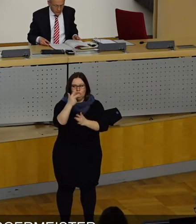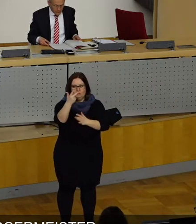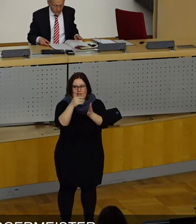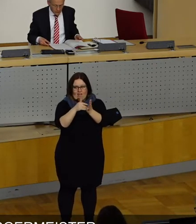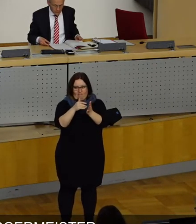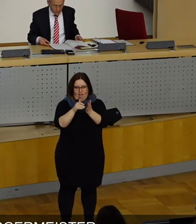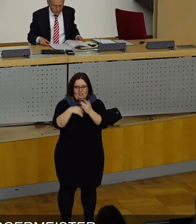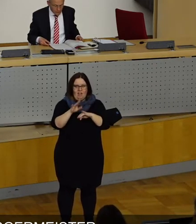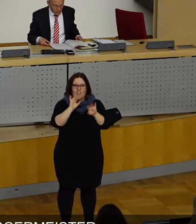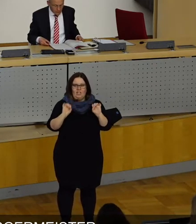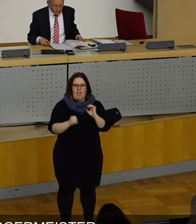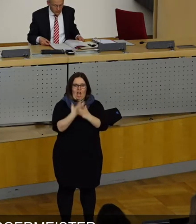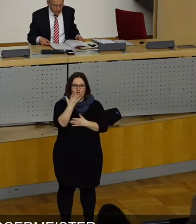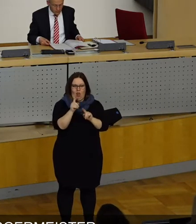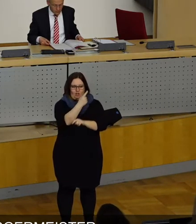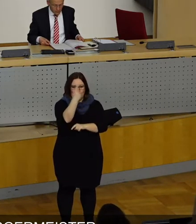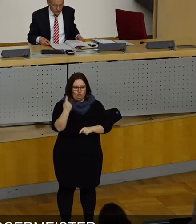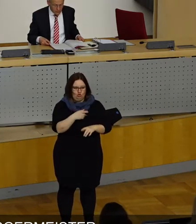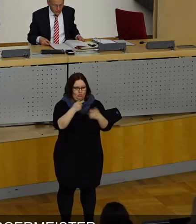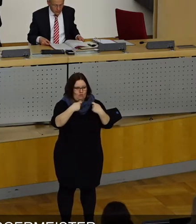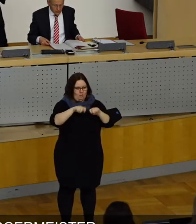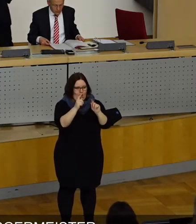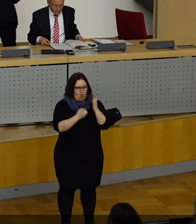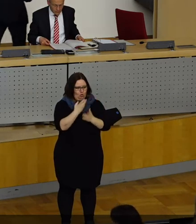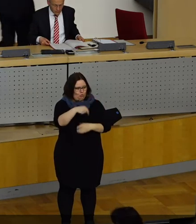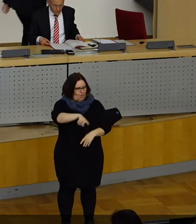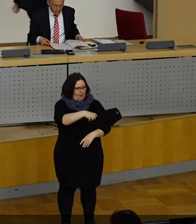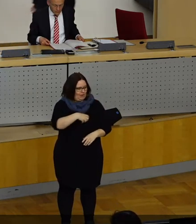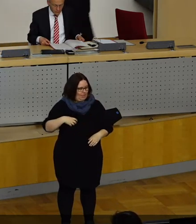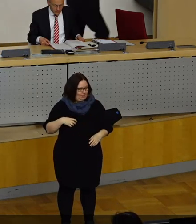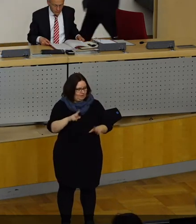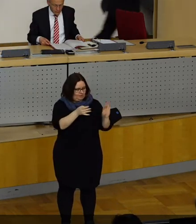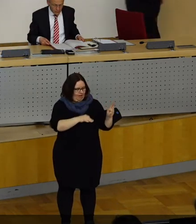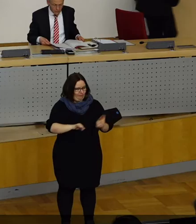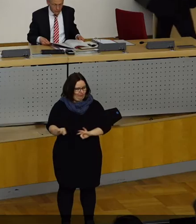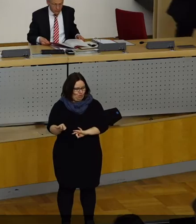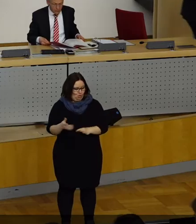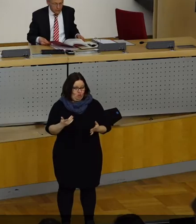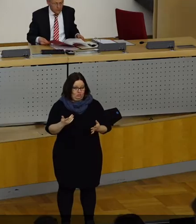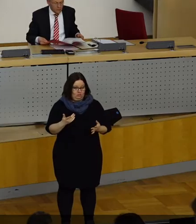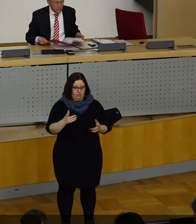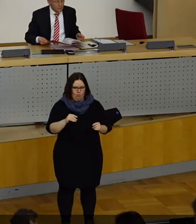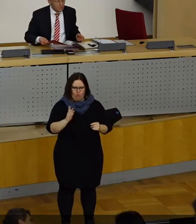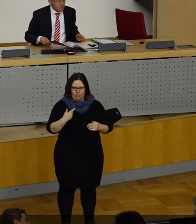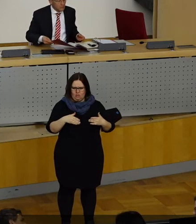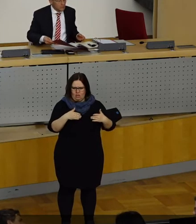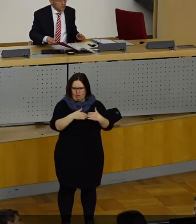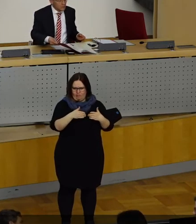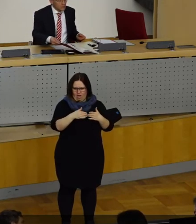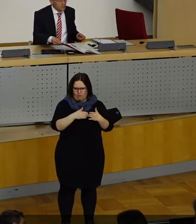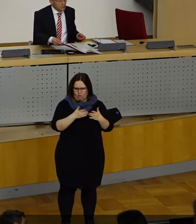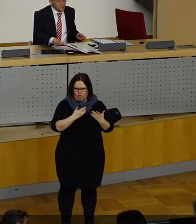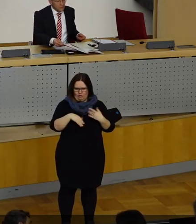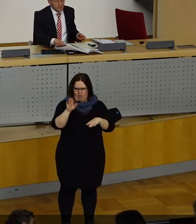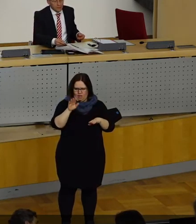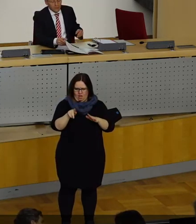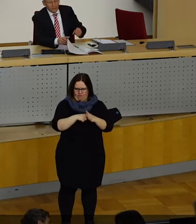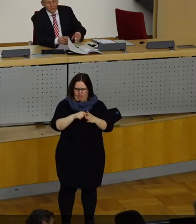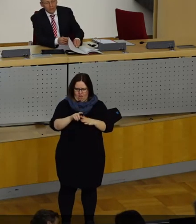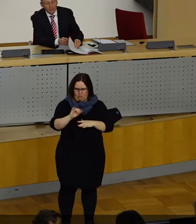aktuellen Stunde zum Thema Baukultur in Dresden einreiche, ist die Fraktion Freie Wähler,